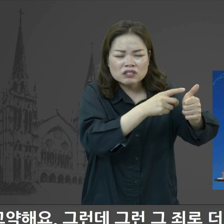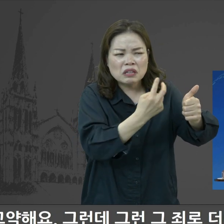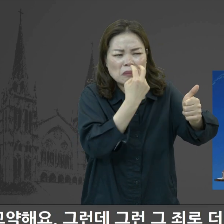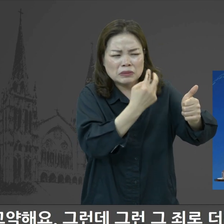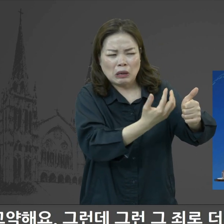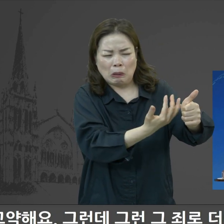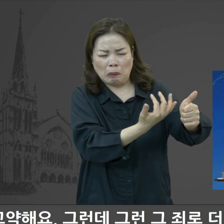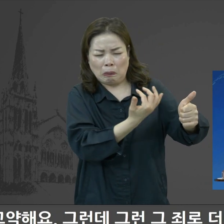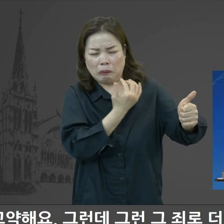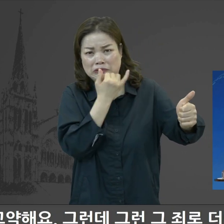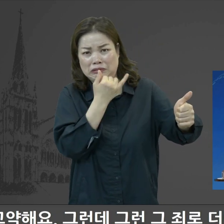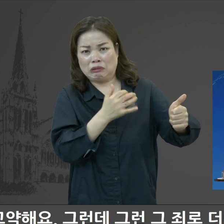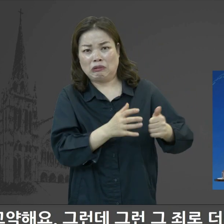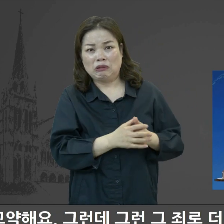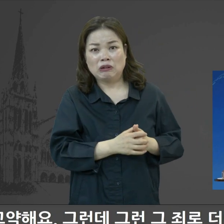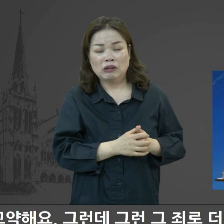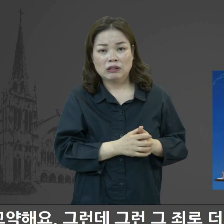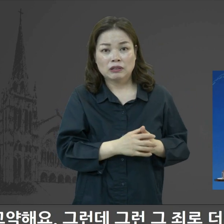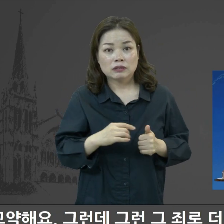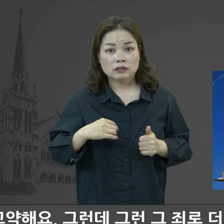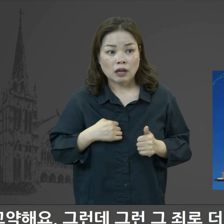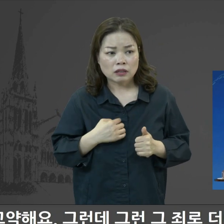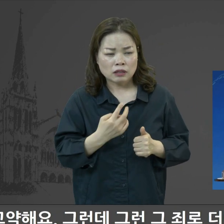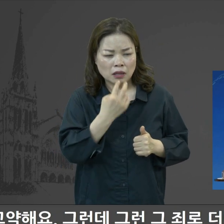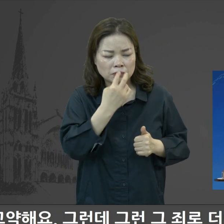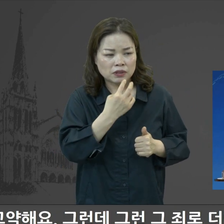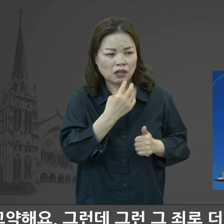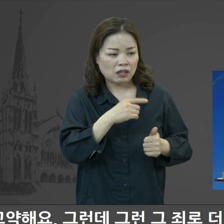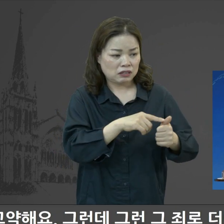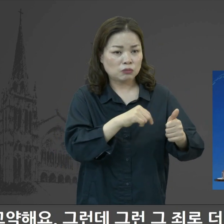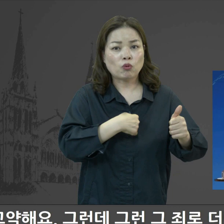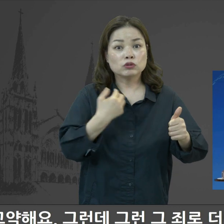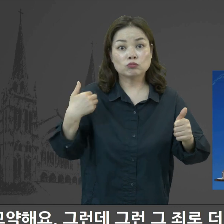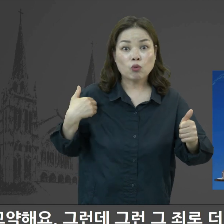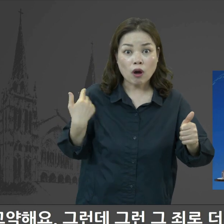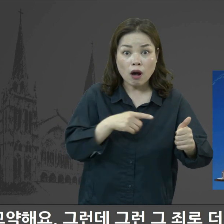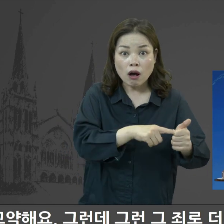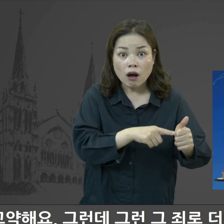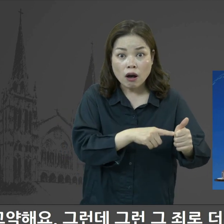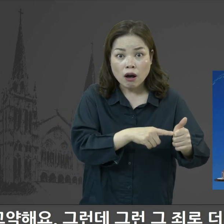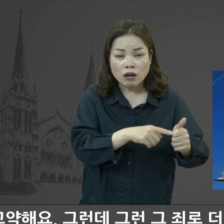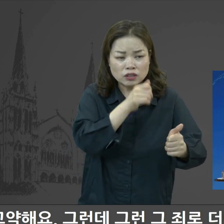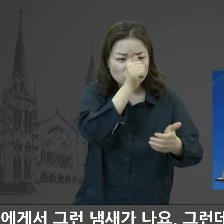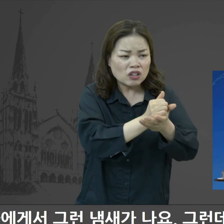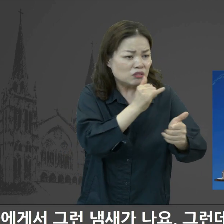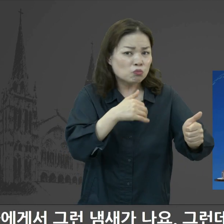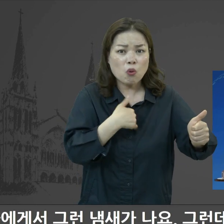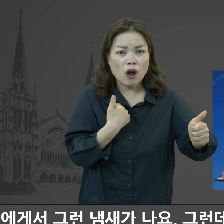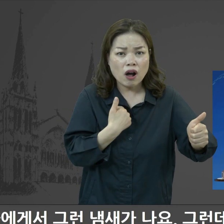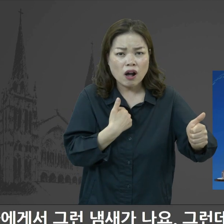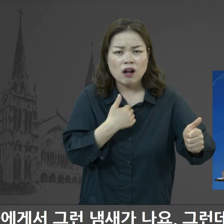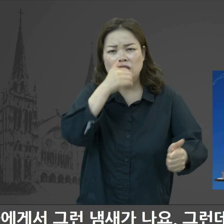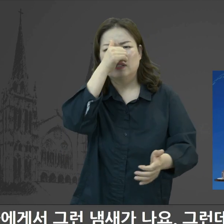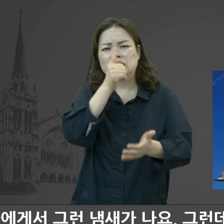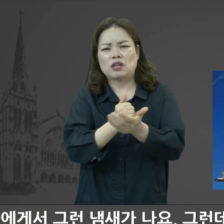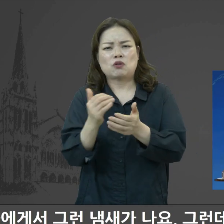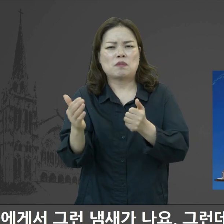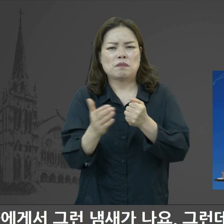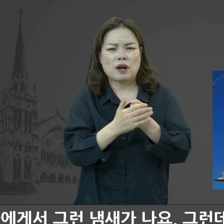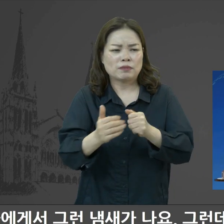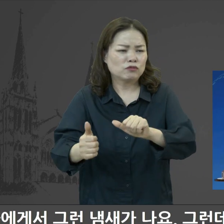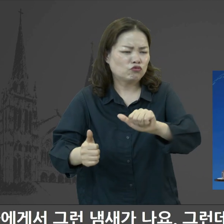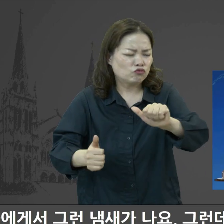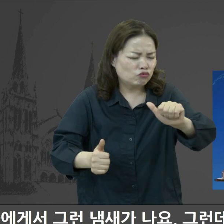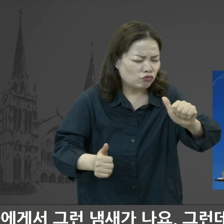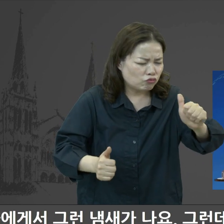냄새가 나요. 그런데 자기가 못 맡아서 그렇죠. 그런데 그렇게 그러한 죄로 말미암아 진짜